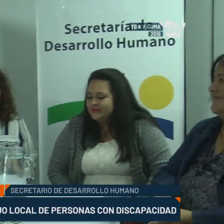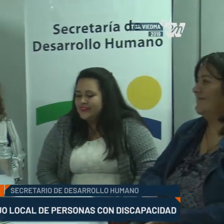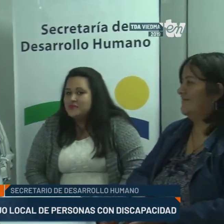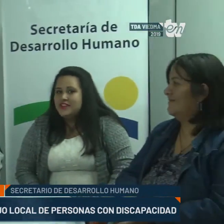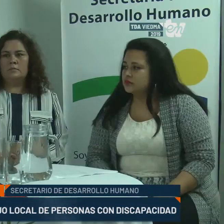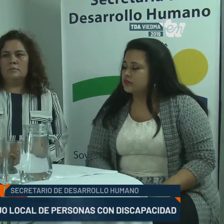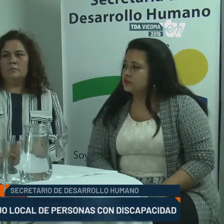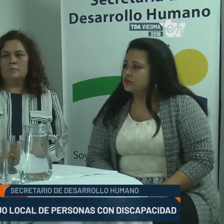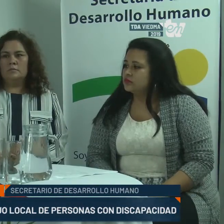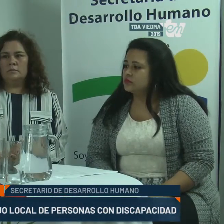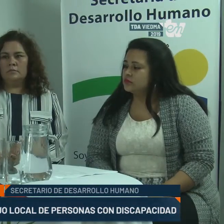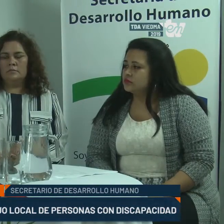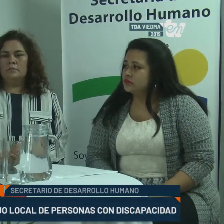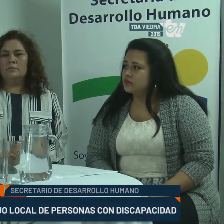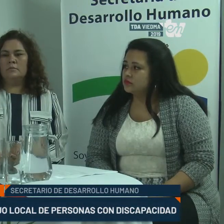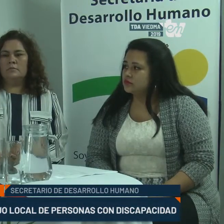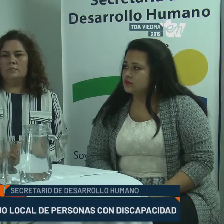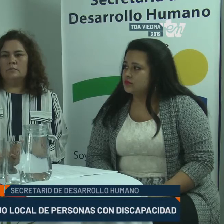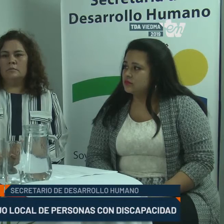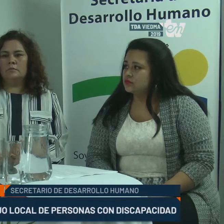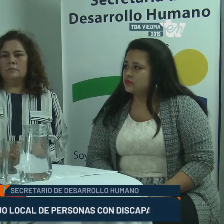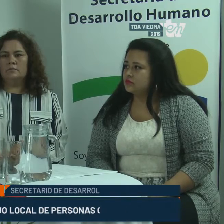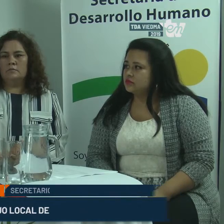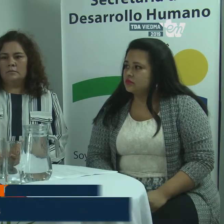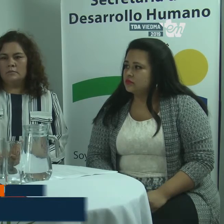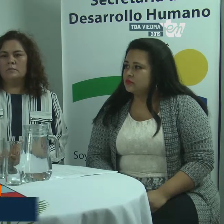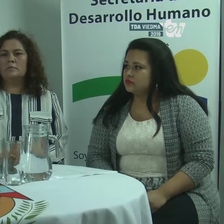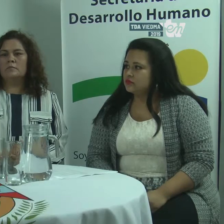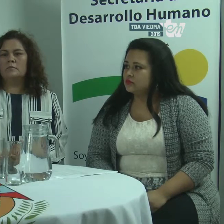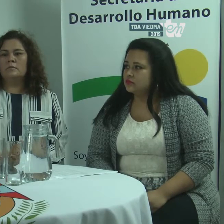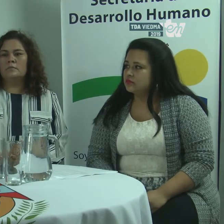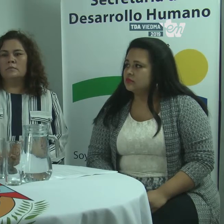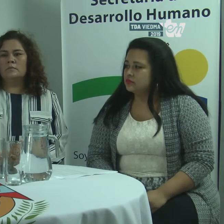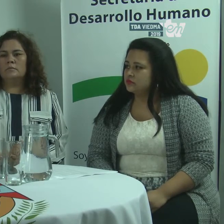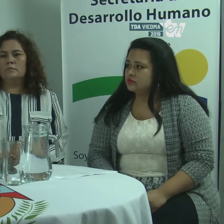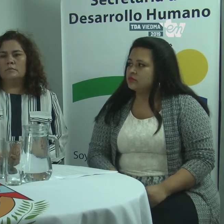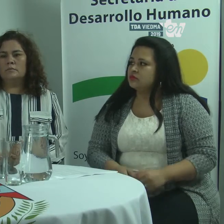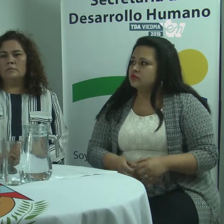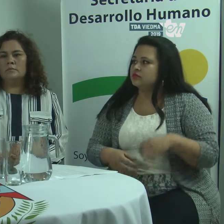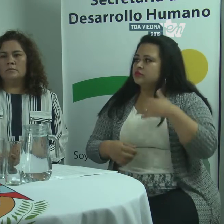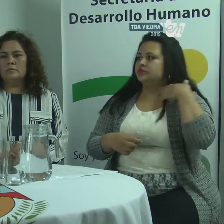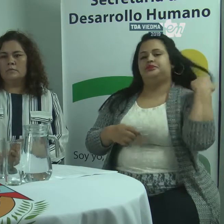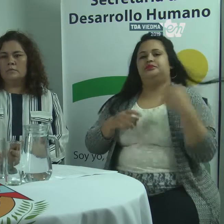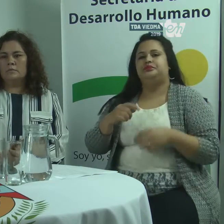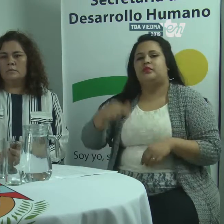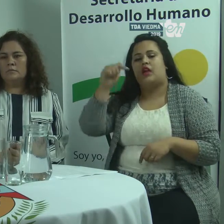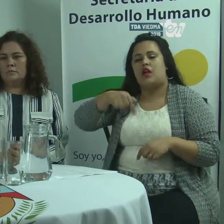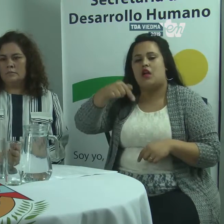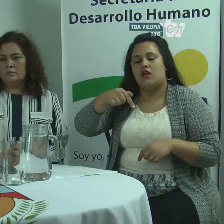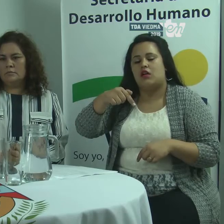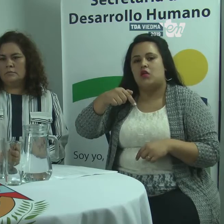Consejo Local para Personas con Discapacidad, Silvia Calvo, lo que vamos a escuchar son la cantidad de acciones que se han venido desarrollando hasta